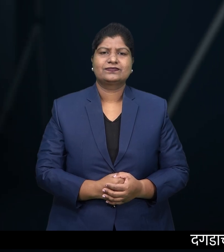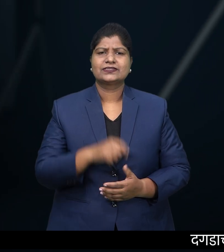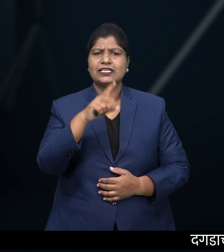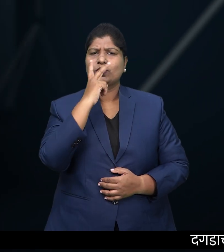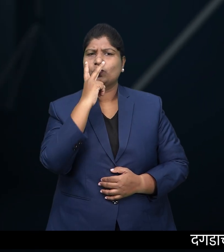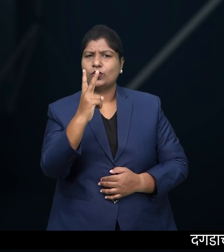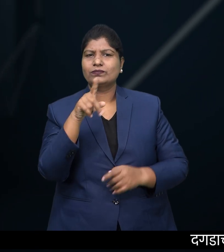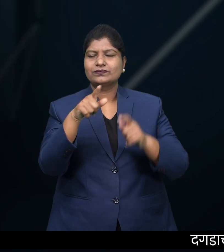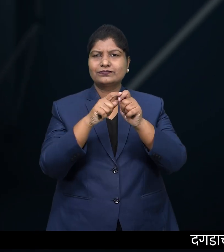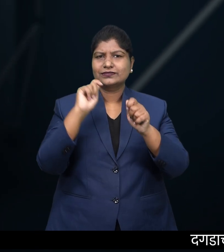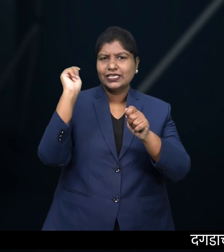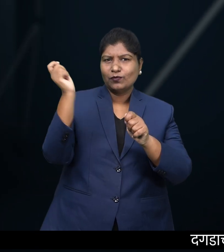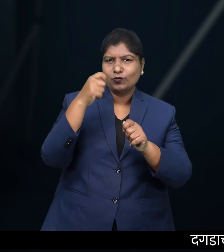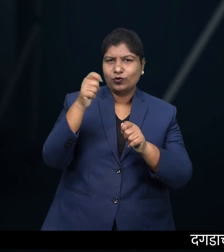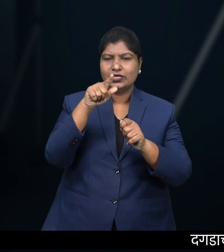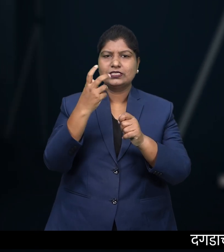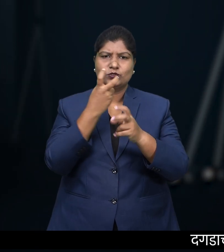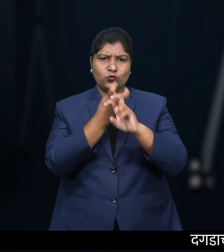दगडाची हालचाल पहा।